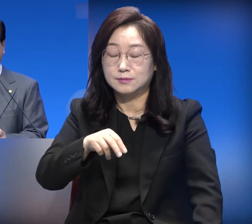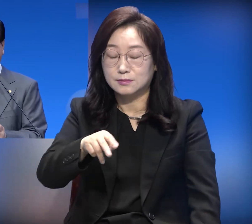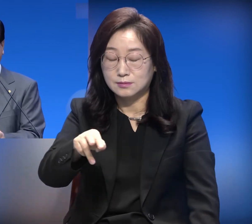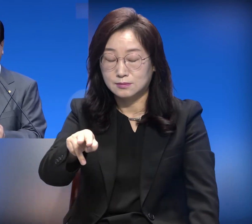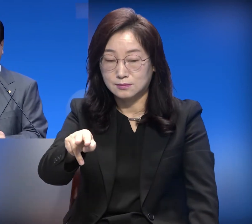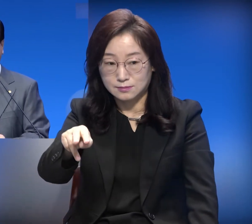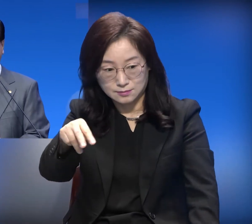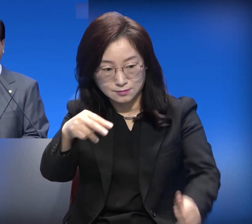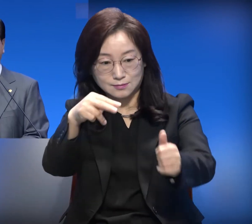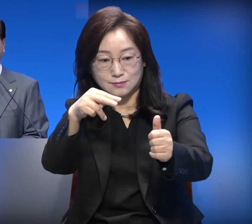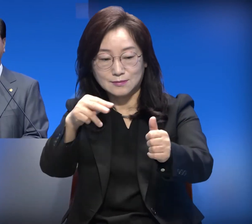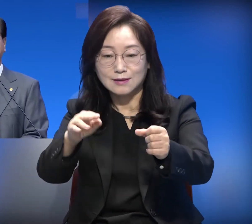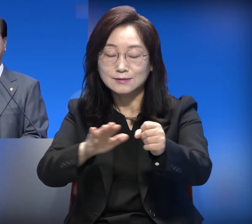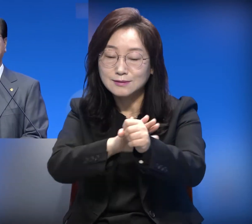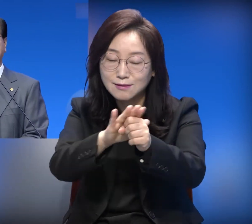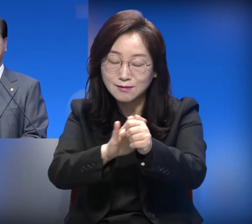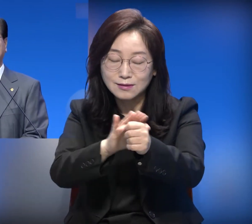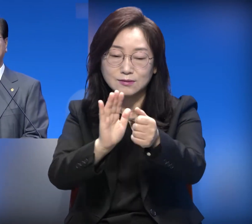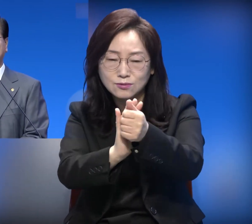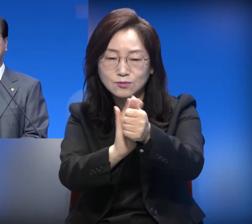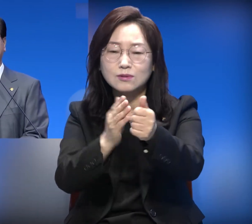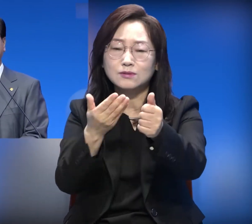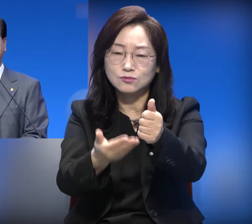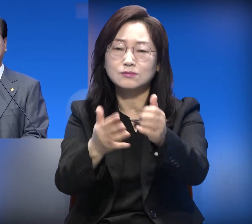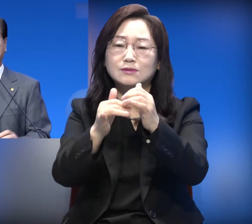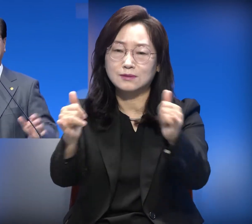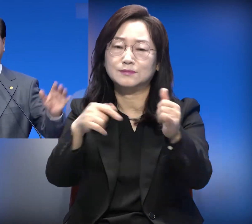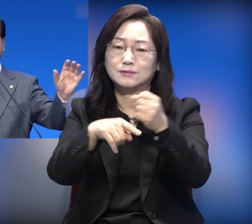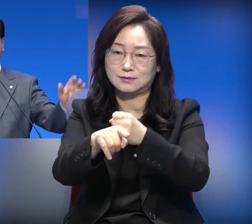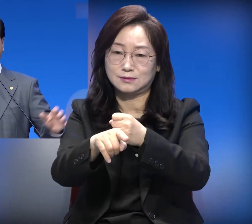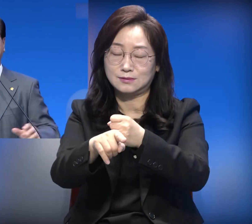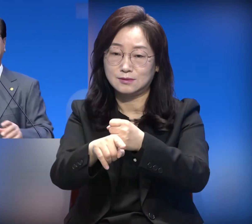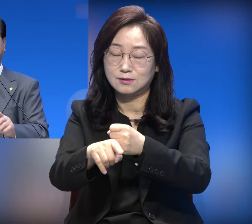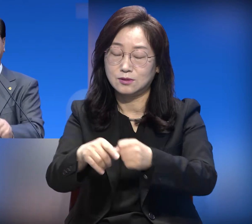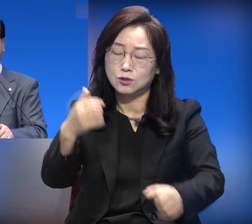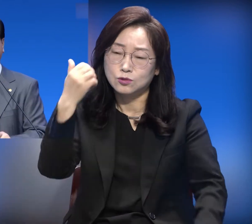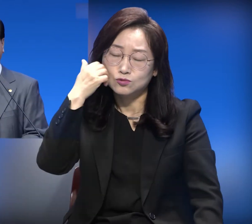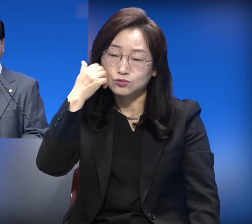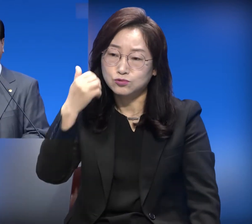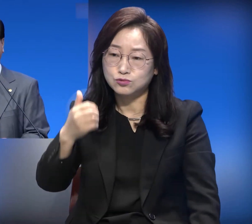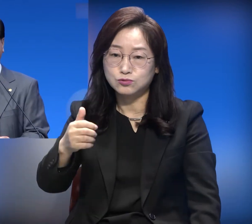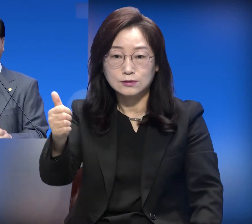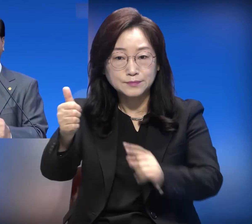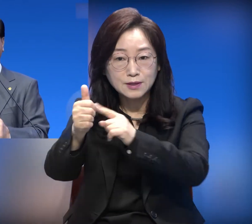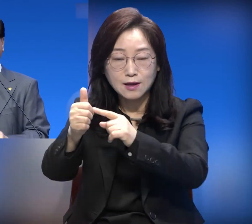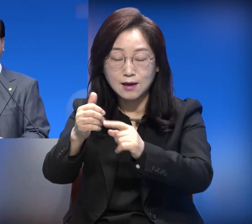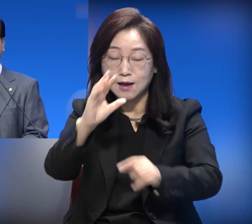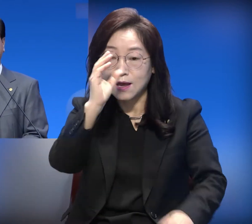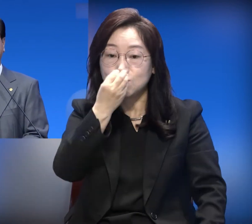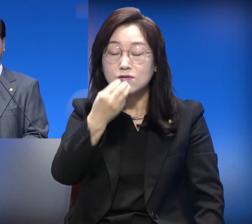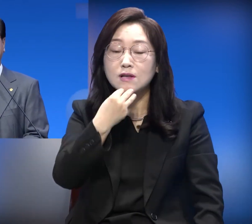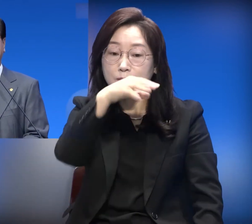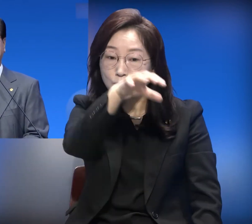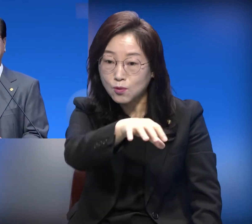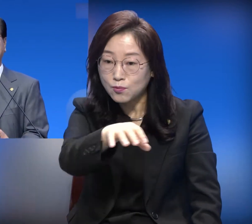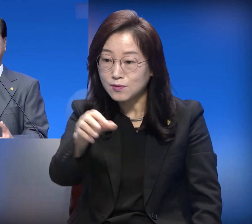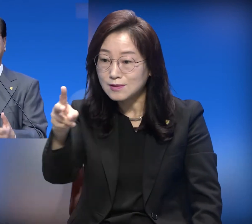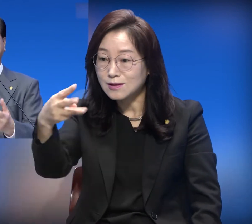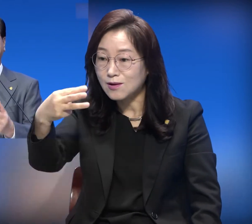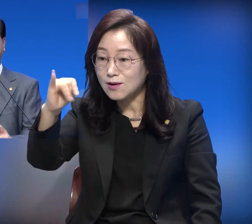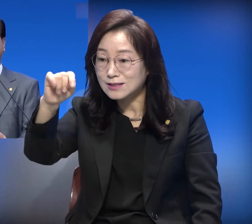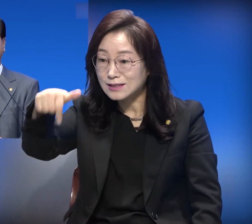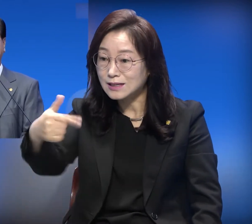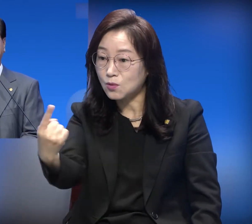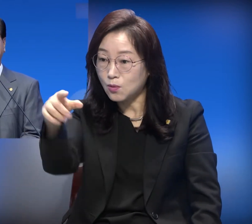서서 그를 사랑으로 돌보는 사람들입니다. 어떤 사람이 예루살렘에서 여리고로 내려가다가 강도를 만났습니다. 가진 거